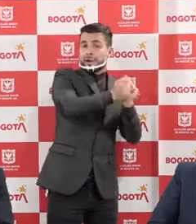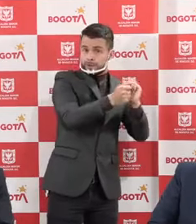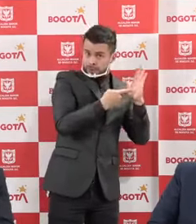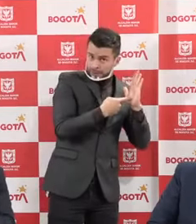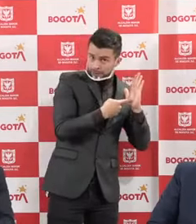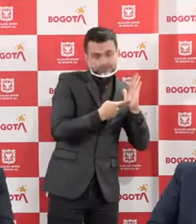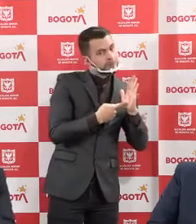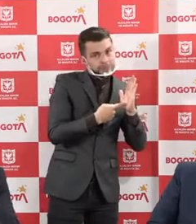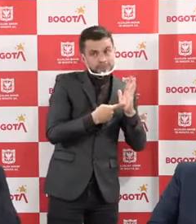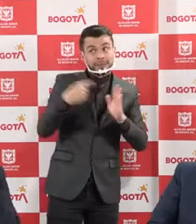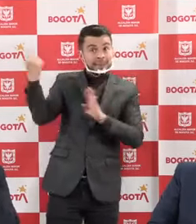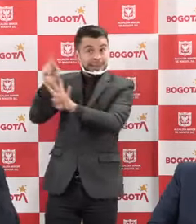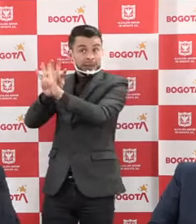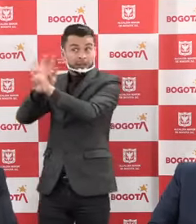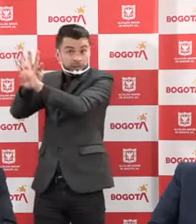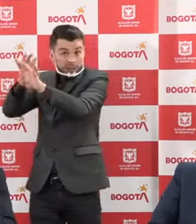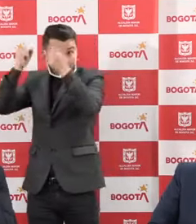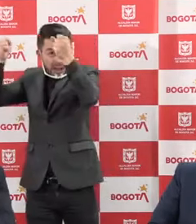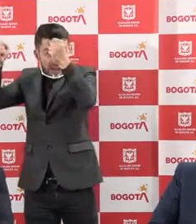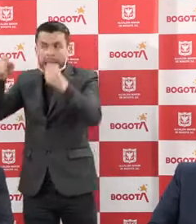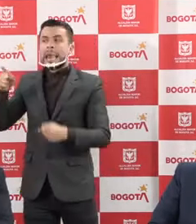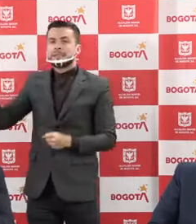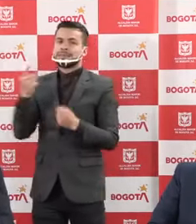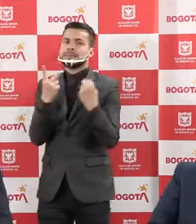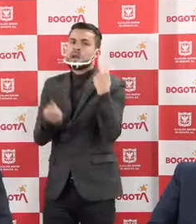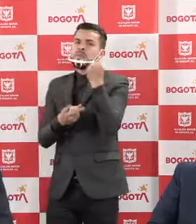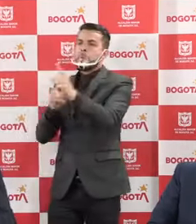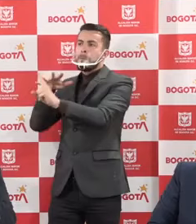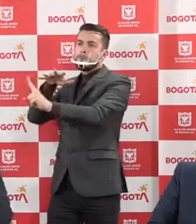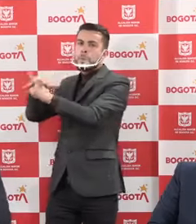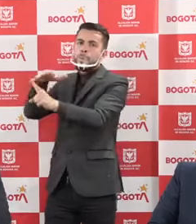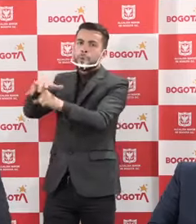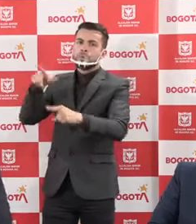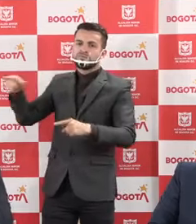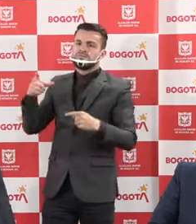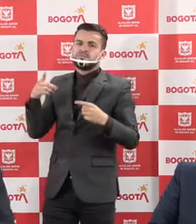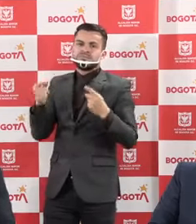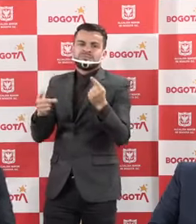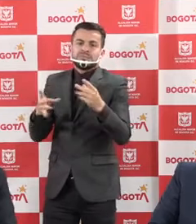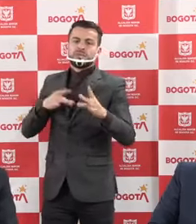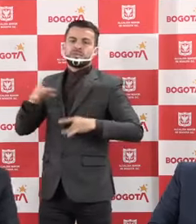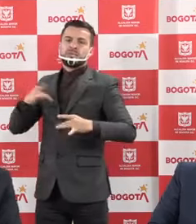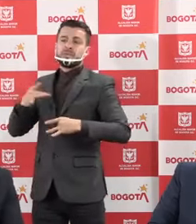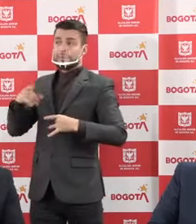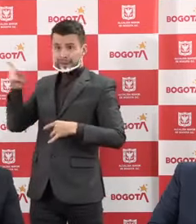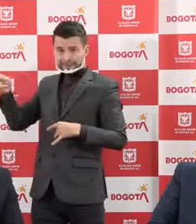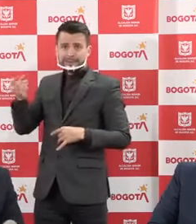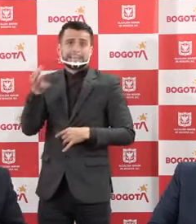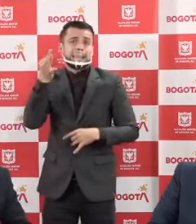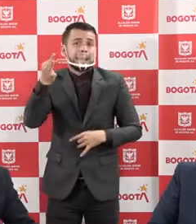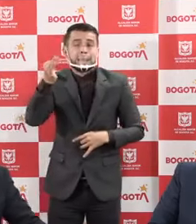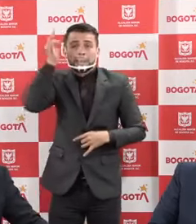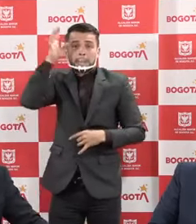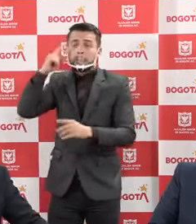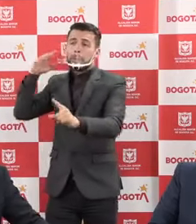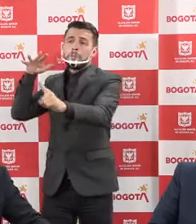único que pueden hacer es acelerar el contagio las protestas lo único que pueden hacer es poner en su riesgo su propia vida y la vida de sus seres queridos